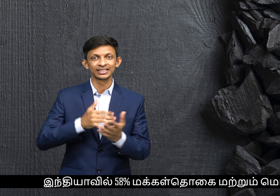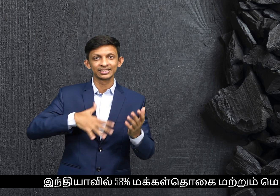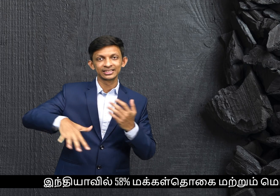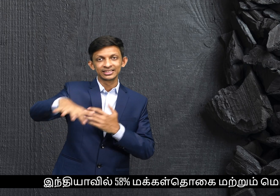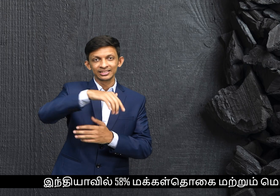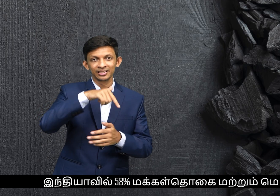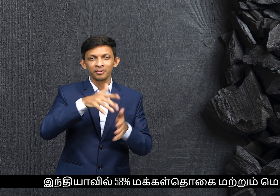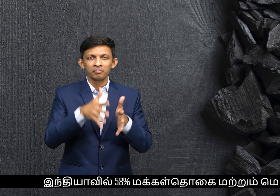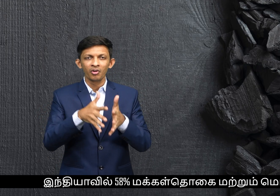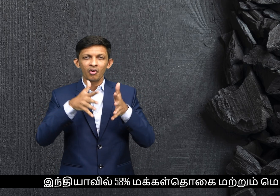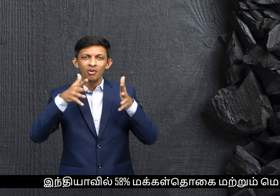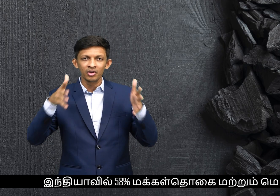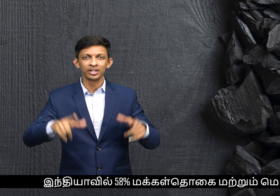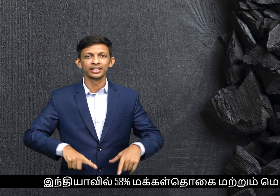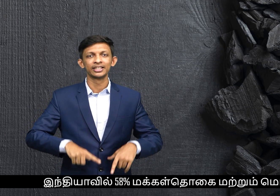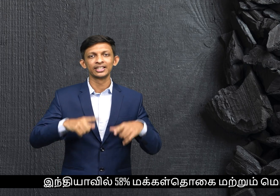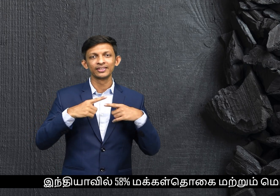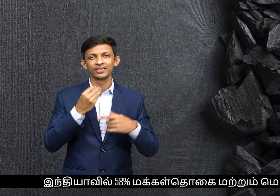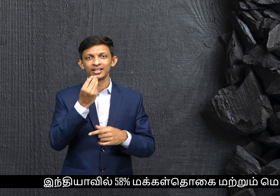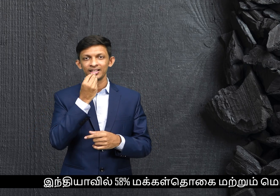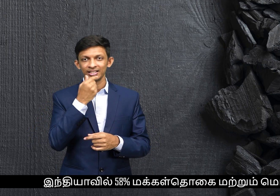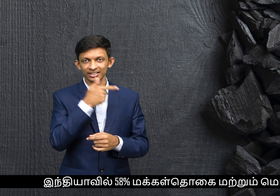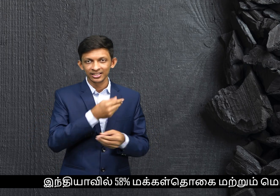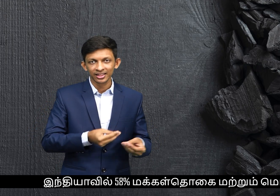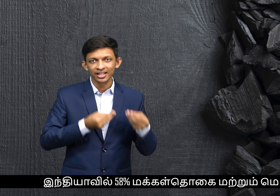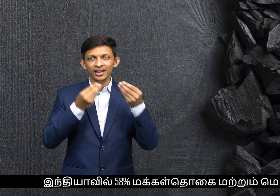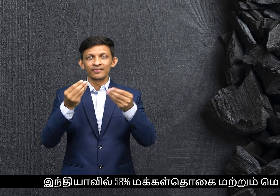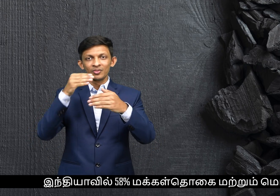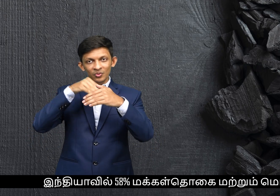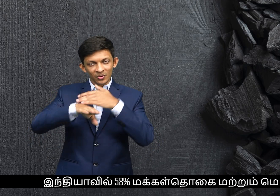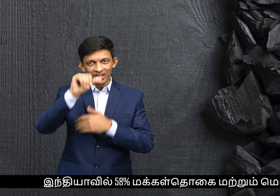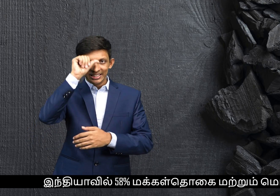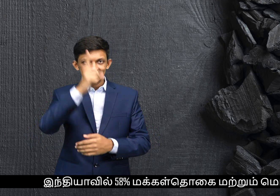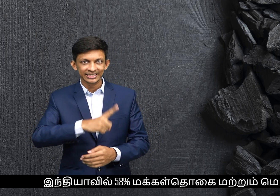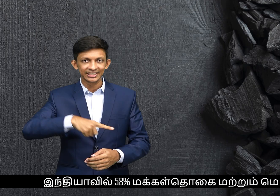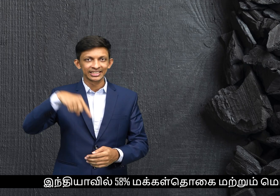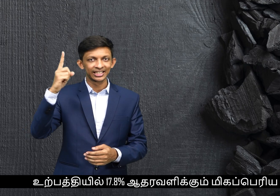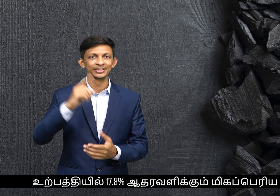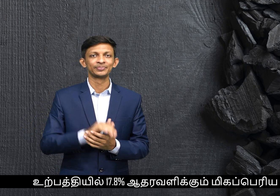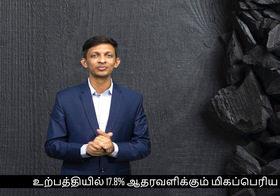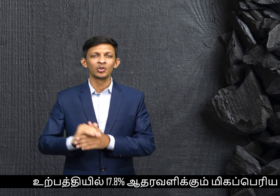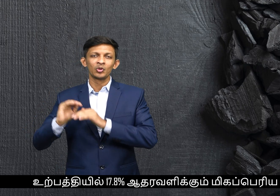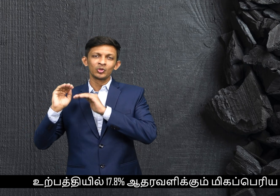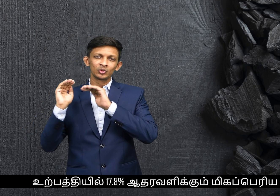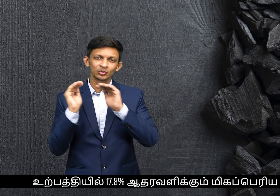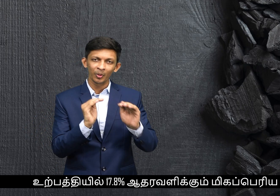இந்தியாவில் 58 விழுக்காடு மக்கள் தொகை மற்றும் மொத்த உள்நாட்டு